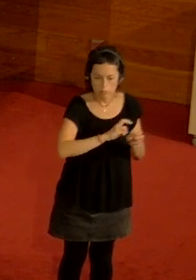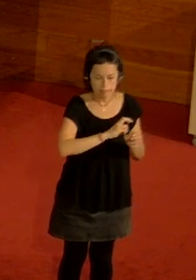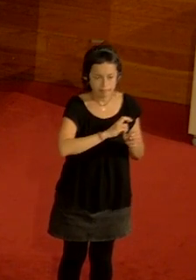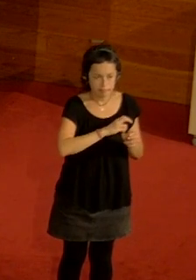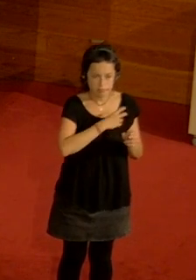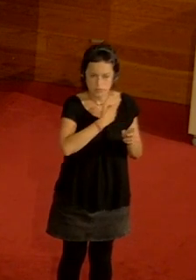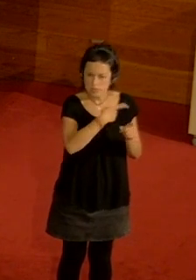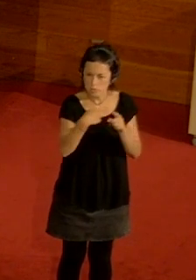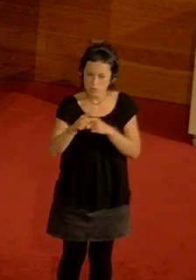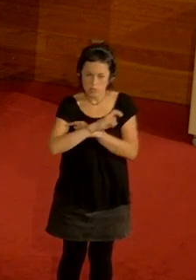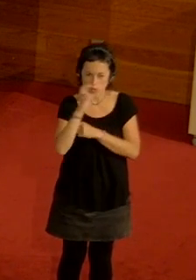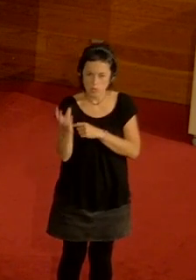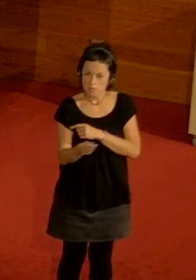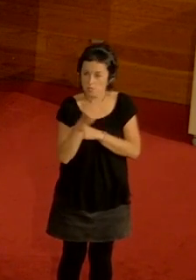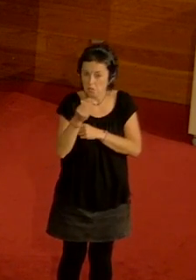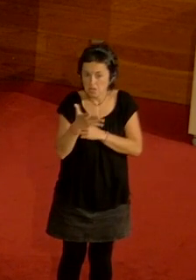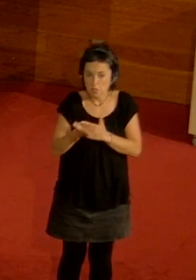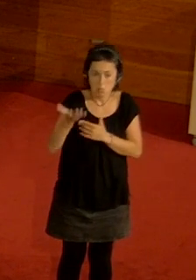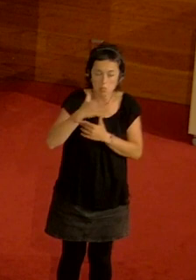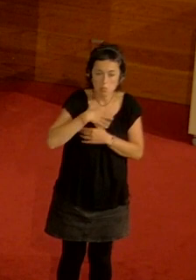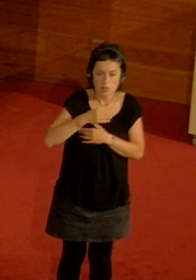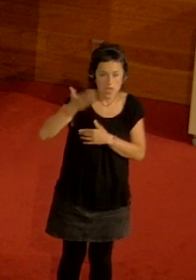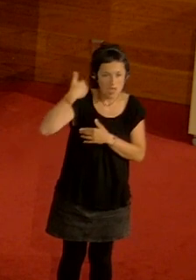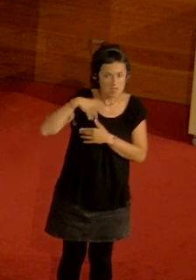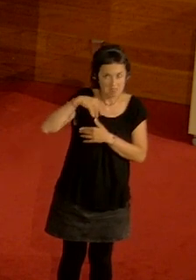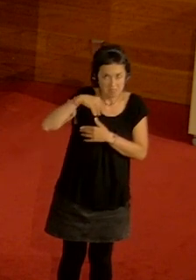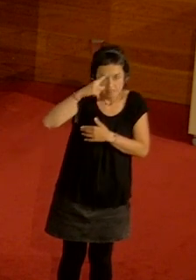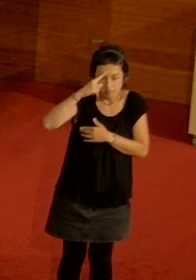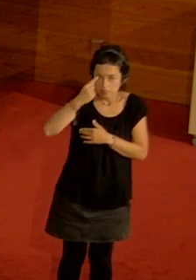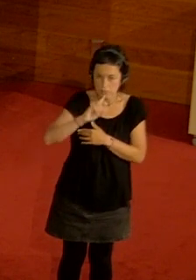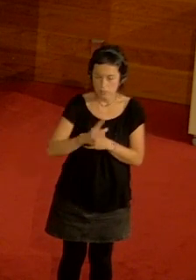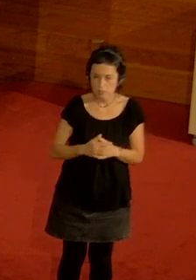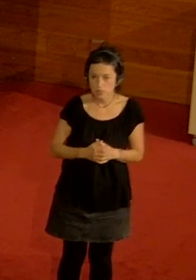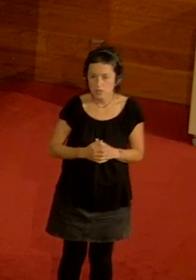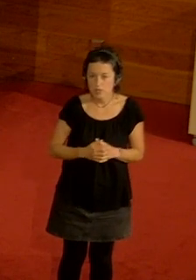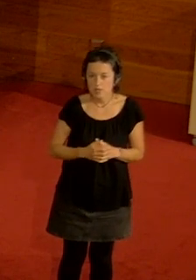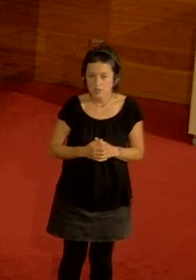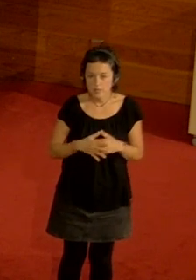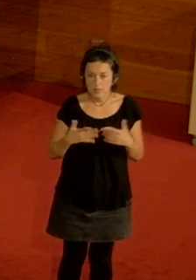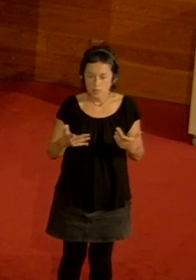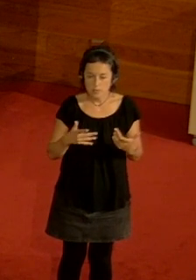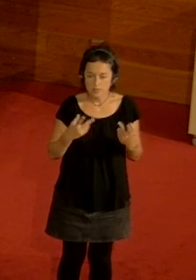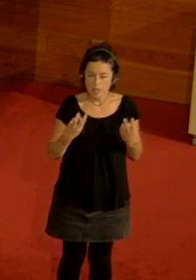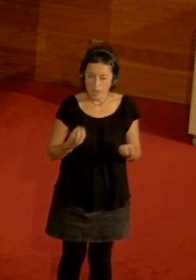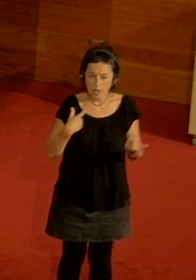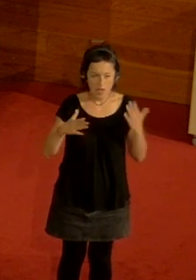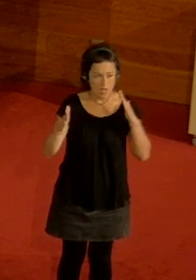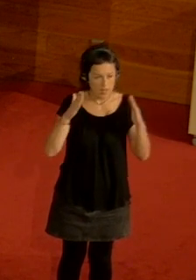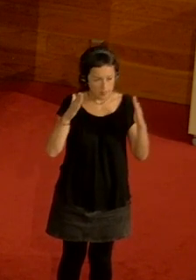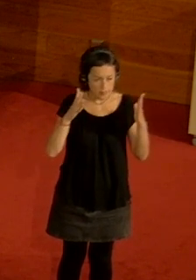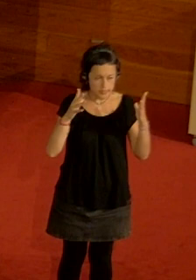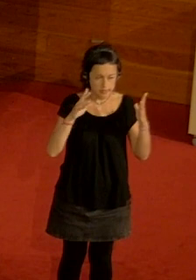Eh no teníamos en mente y es paradójico que que en épocas de como estas que parecen oscuras suelan surgir también